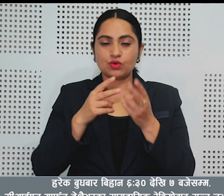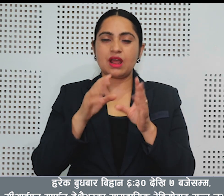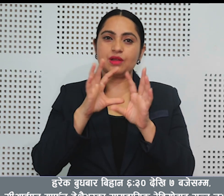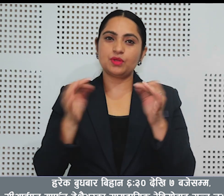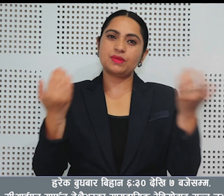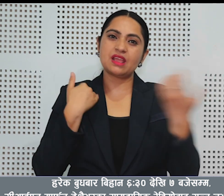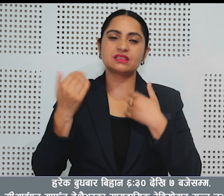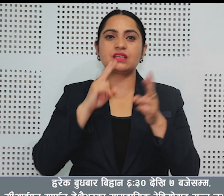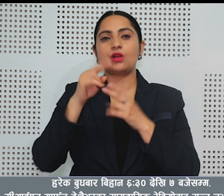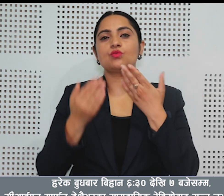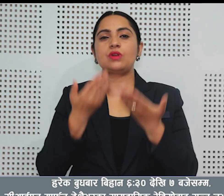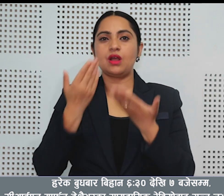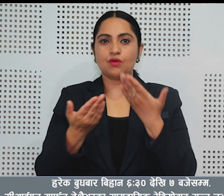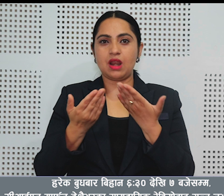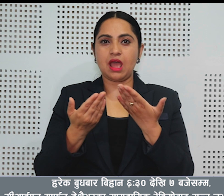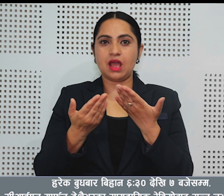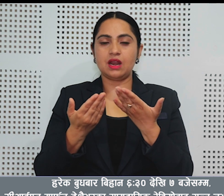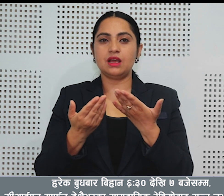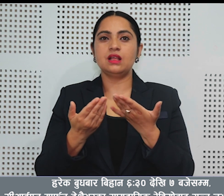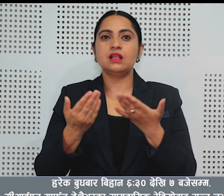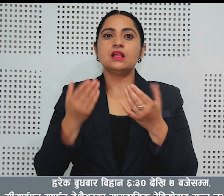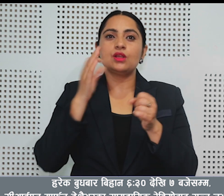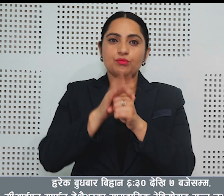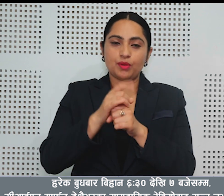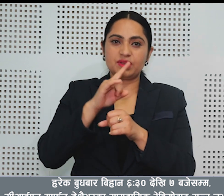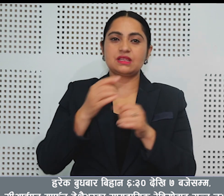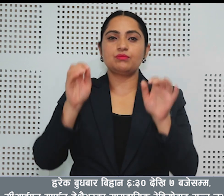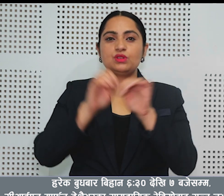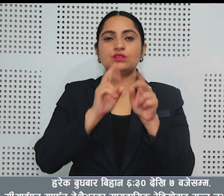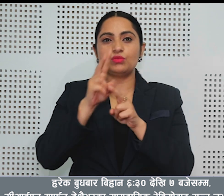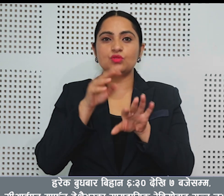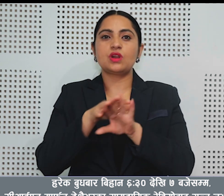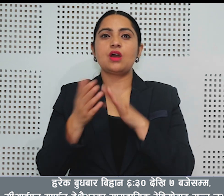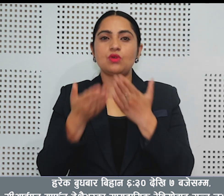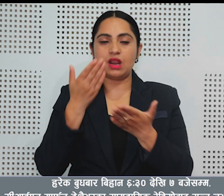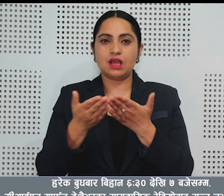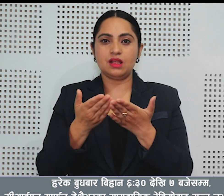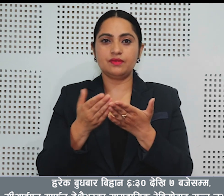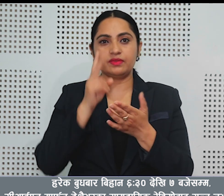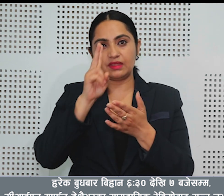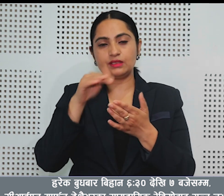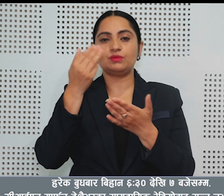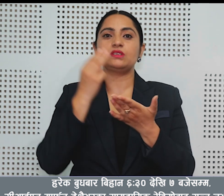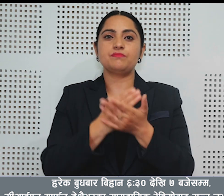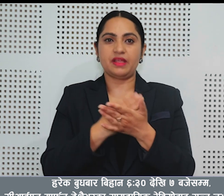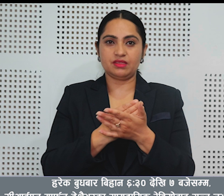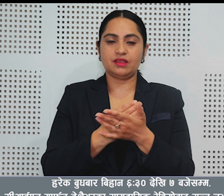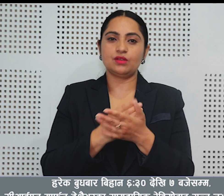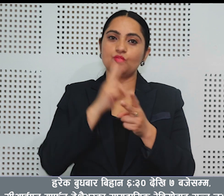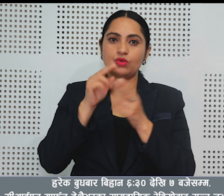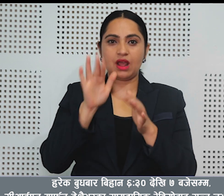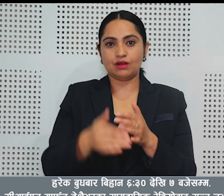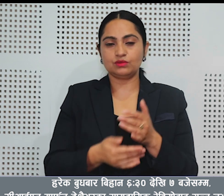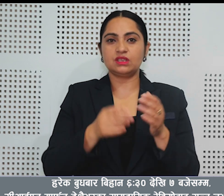भाइलेन्सका कुराहरू होला, क्याम्प म्यानेजमेन्टका कुराहरू होला, अनि त्यसपछि रिकभरीका कुराहरू हुन्छन्। ती कुराहरूमा